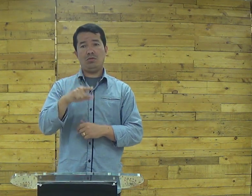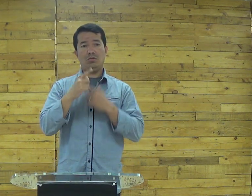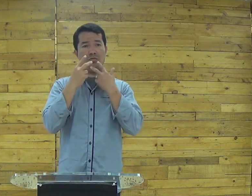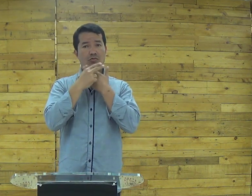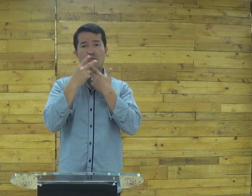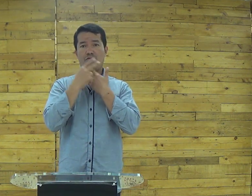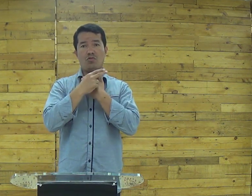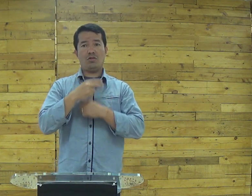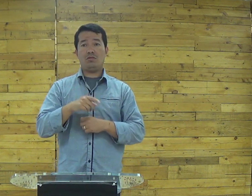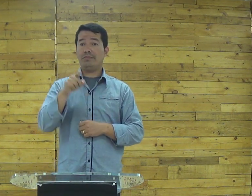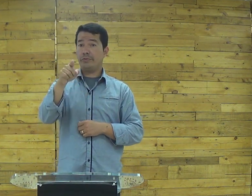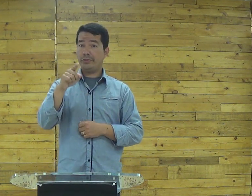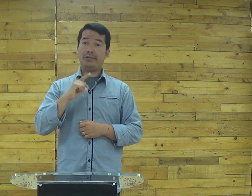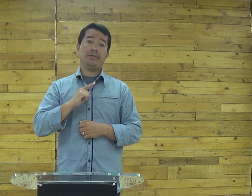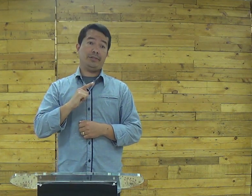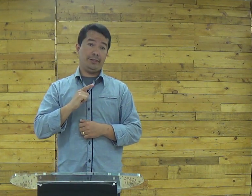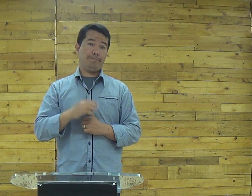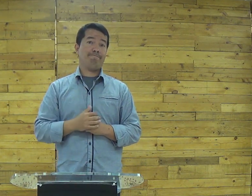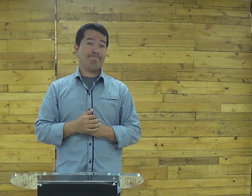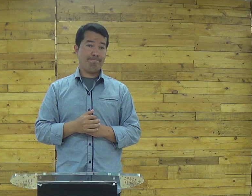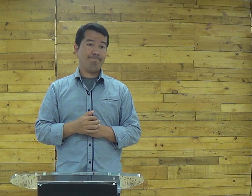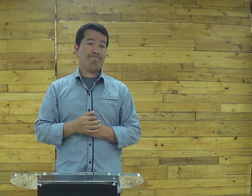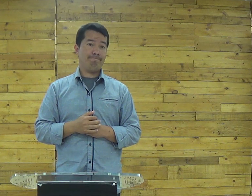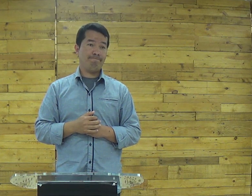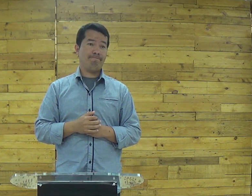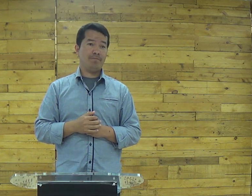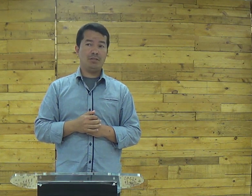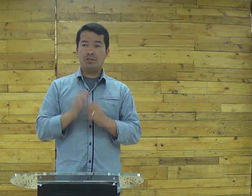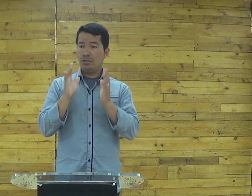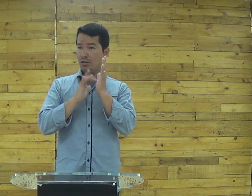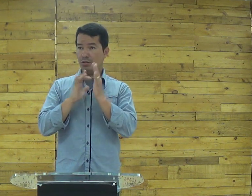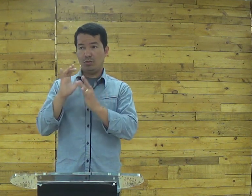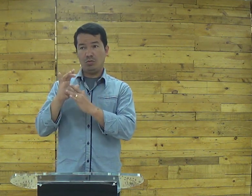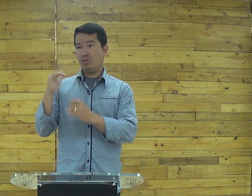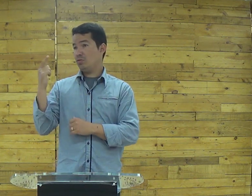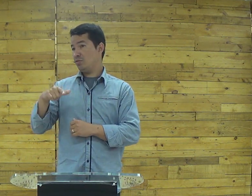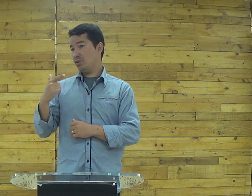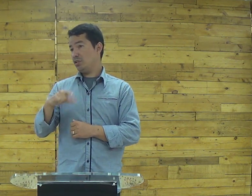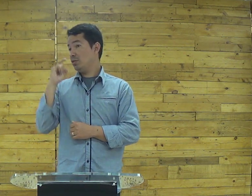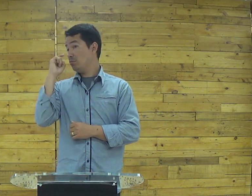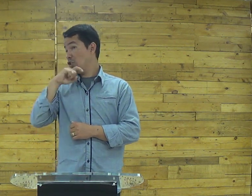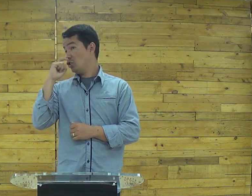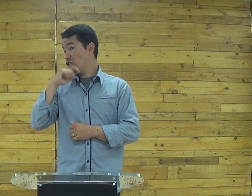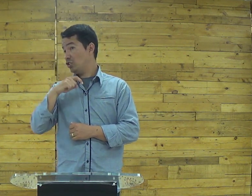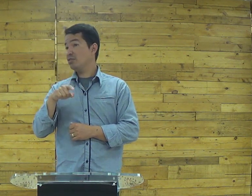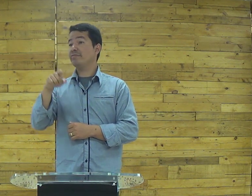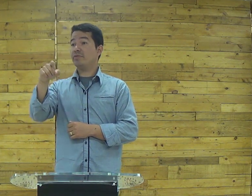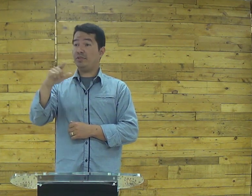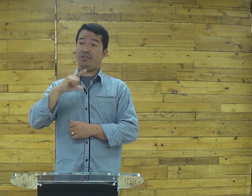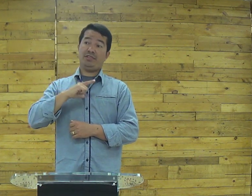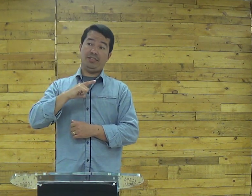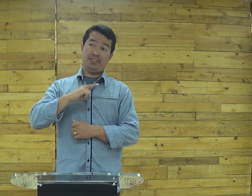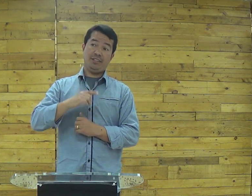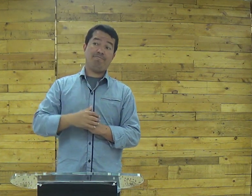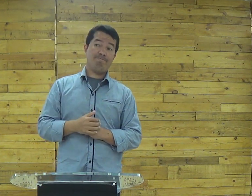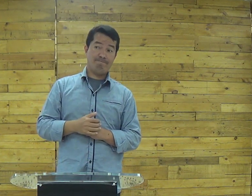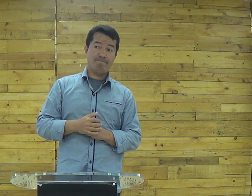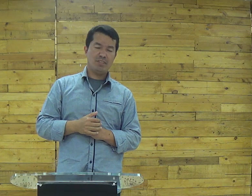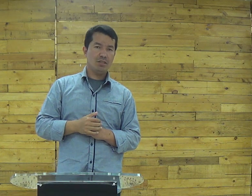Porque Jesus não fofoca. Se há fofoca na tua vida, Jesus não mente.